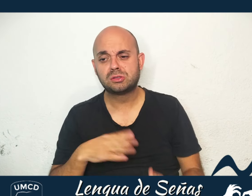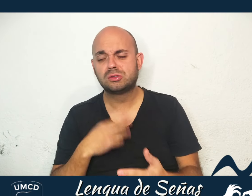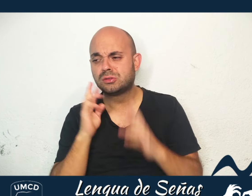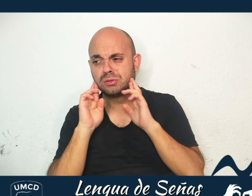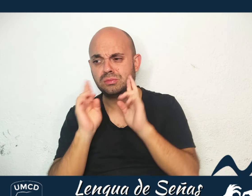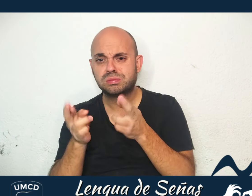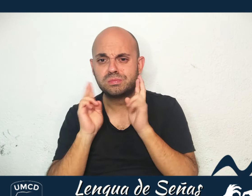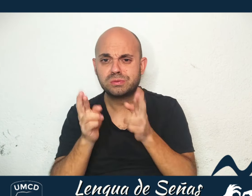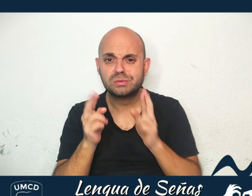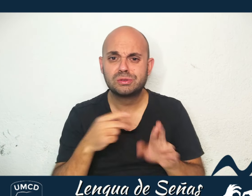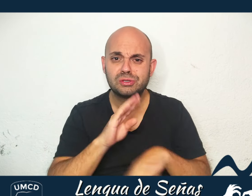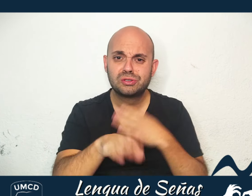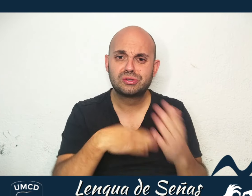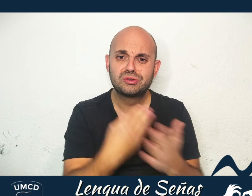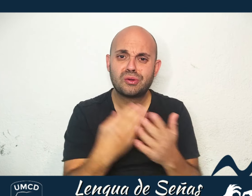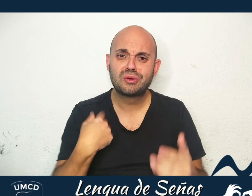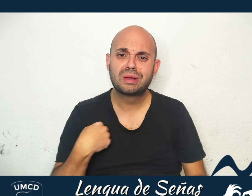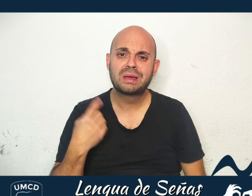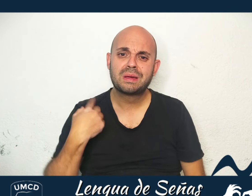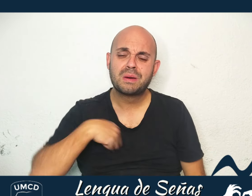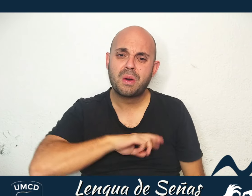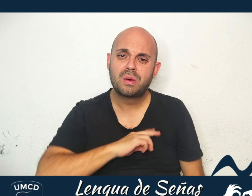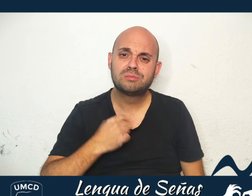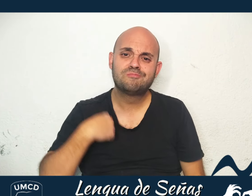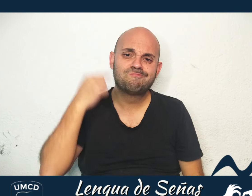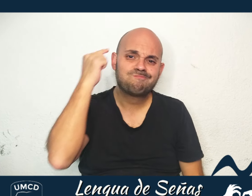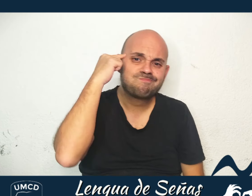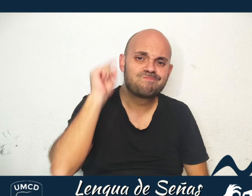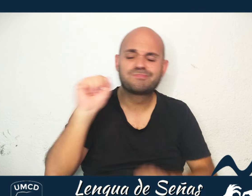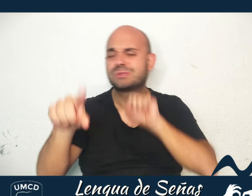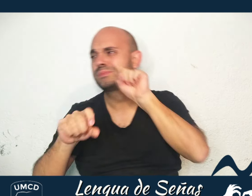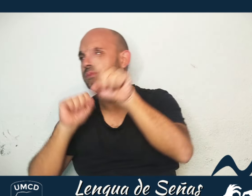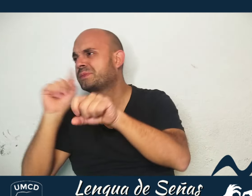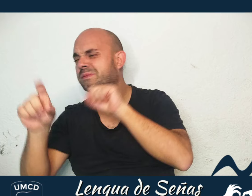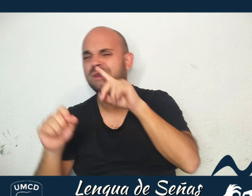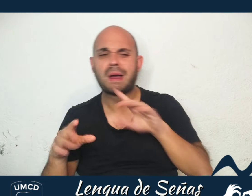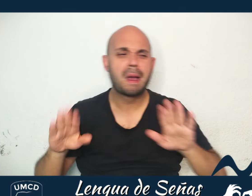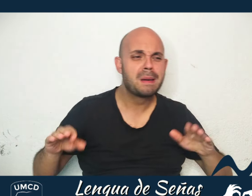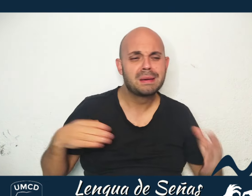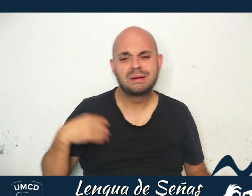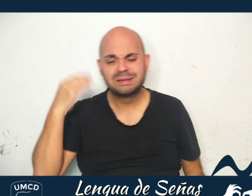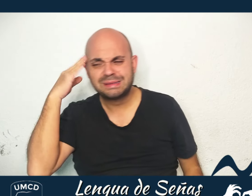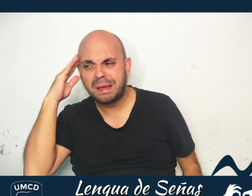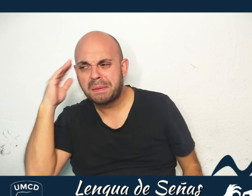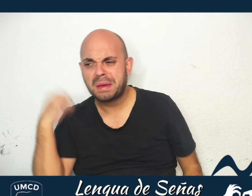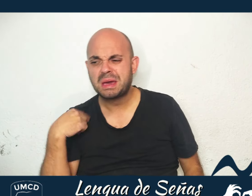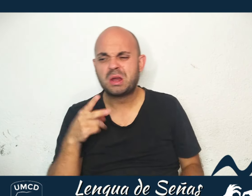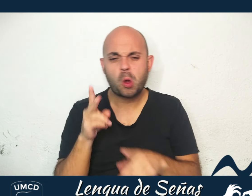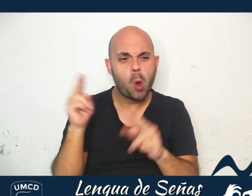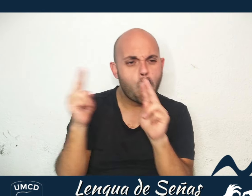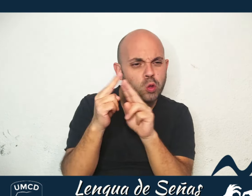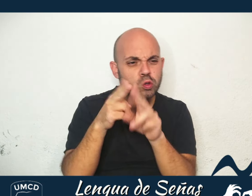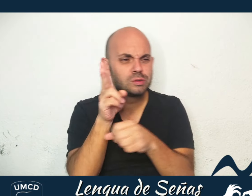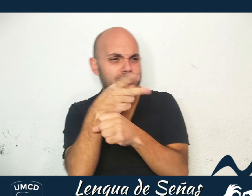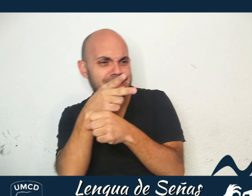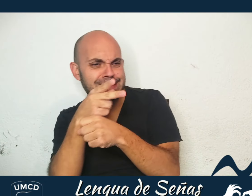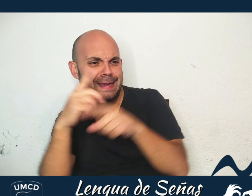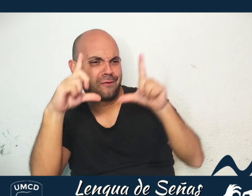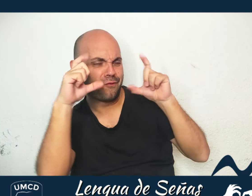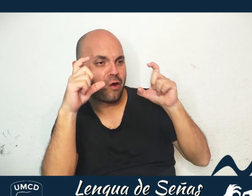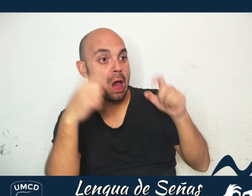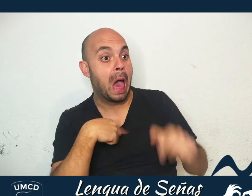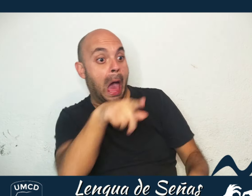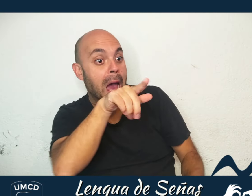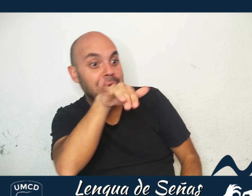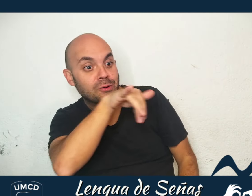respuestas. Respuestas a medias de todas estas inquietudes. A veces quisiéramos tener una fotografía, un video grabado desde el